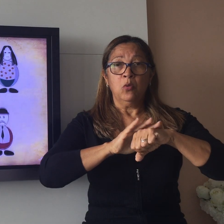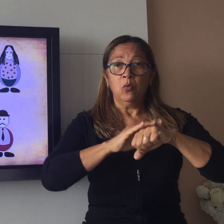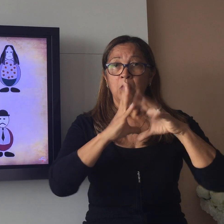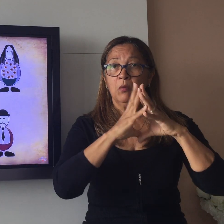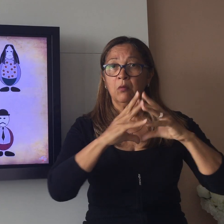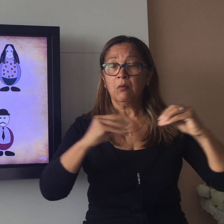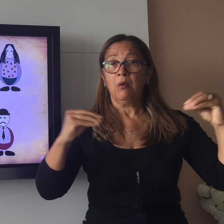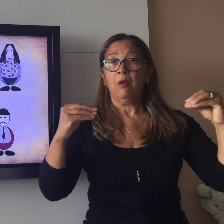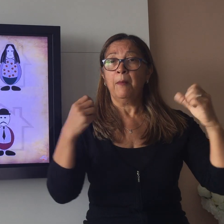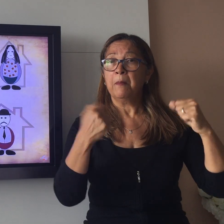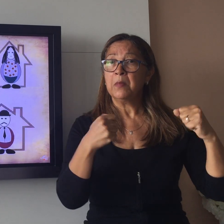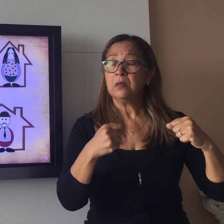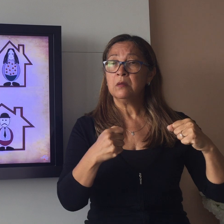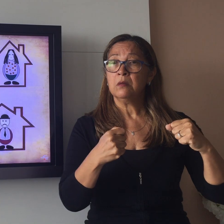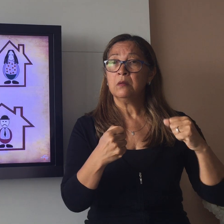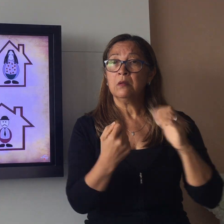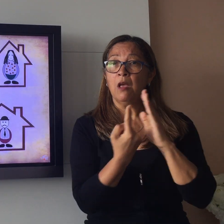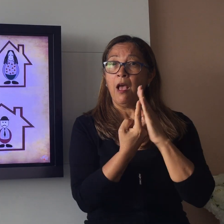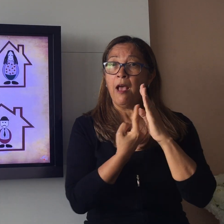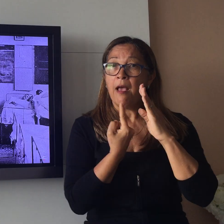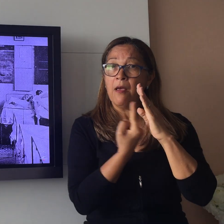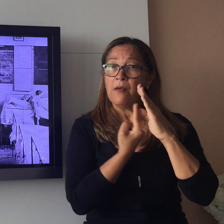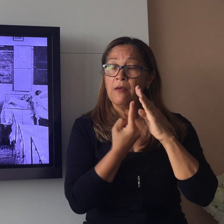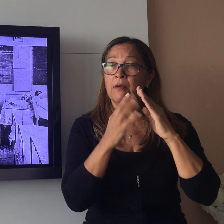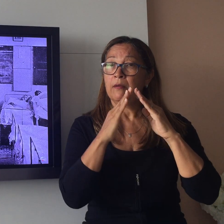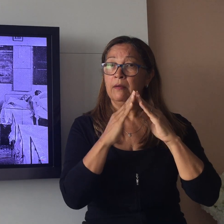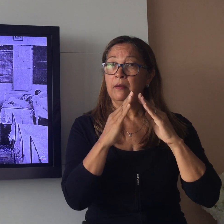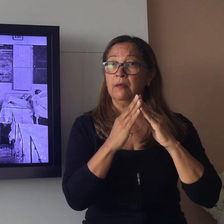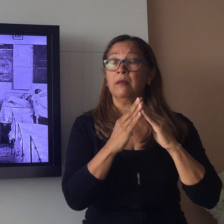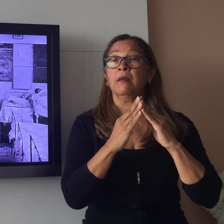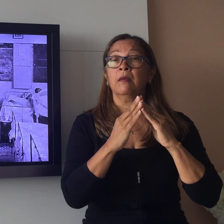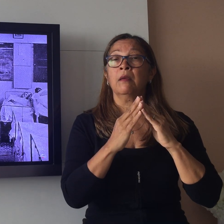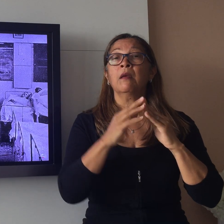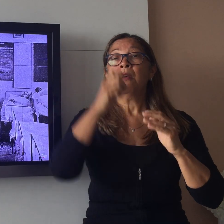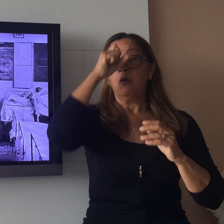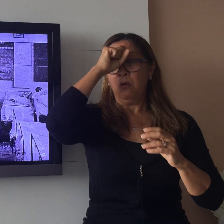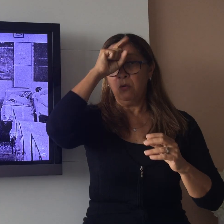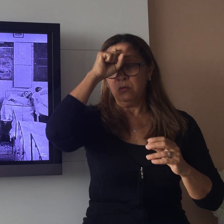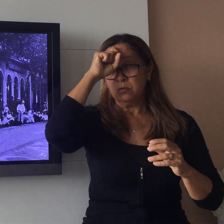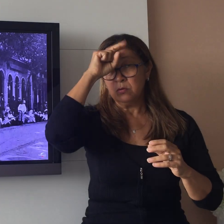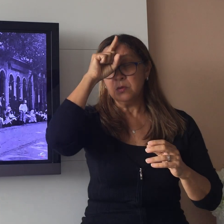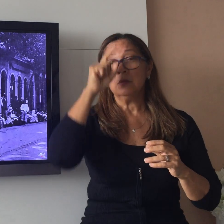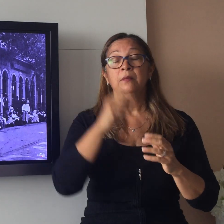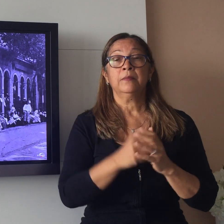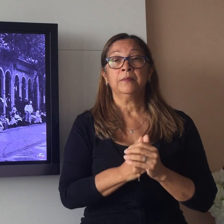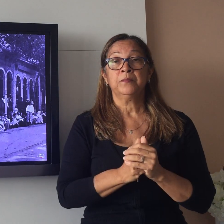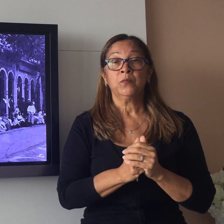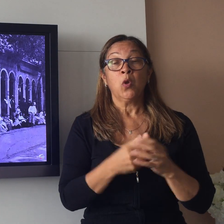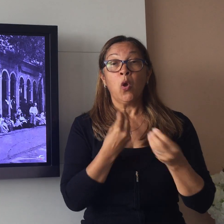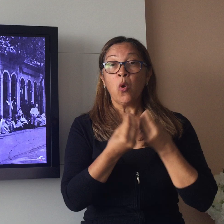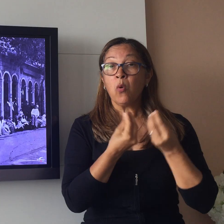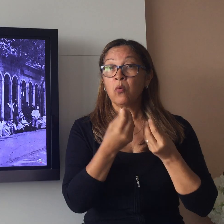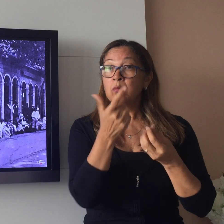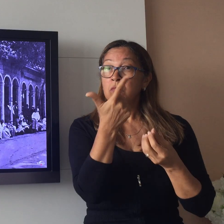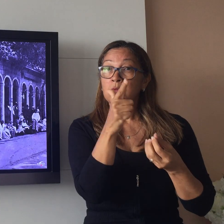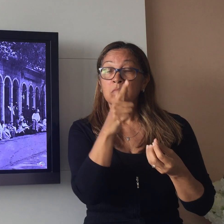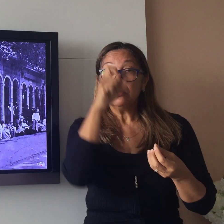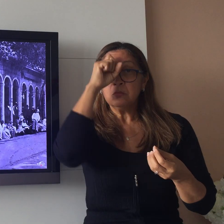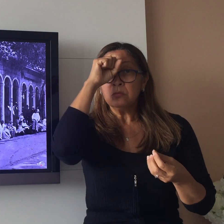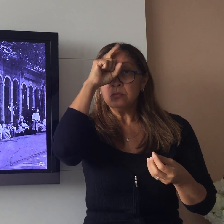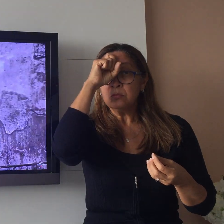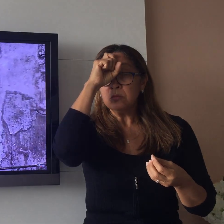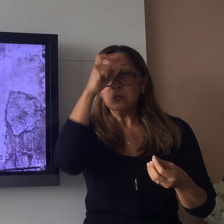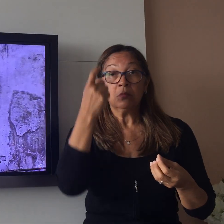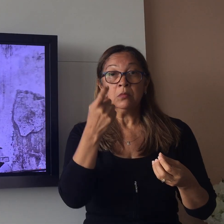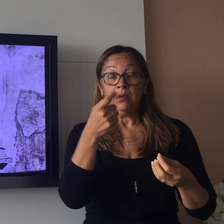o remédio conhecido é isolamento e internação hospitalar. Como não há hospitais públicos no